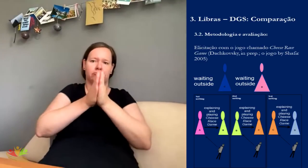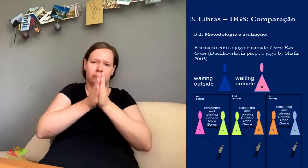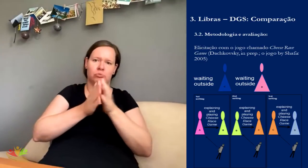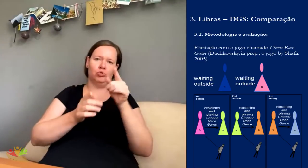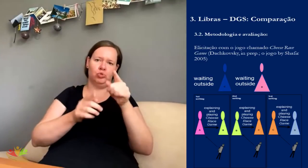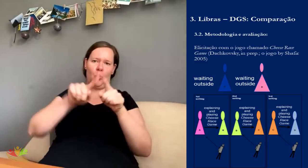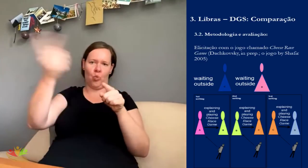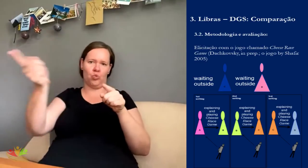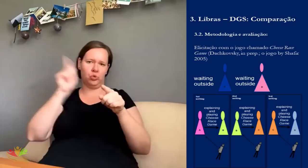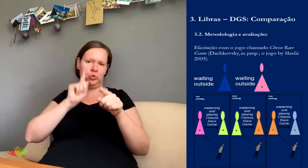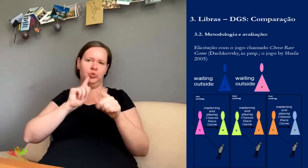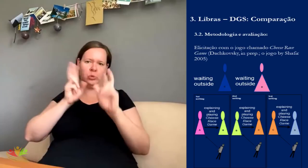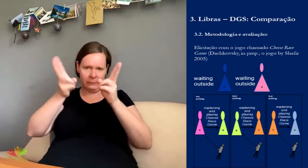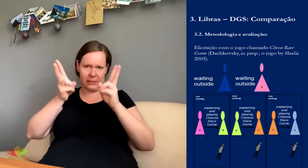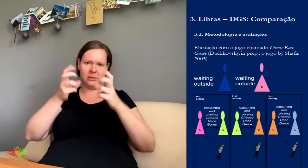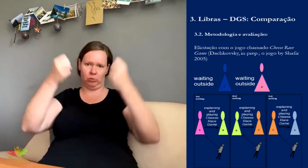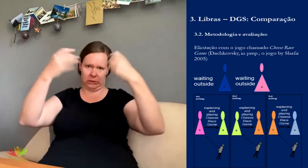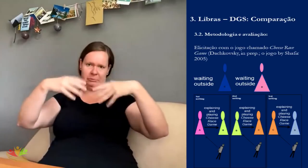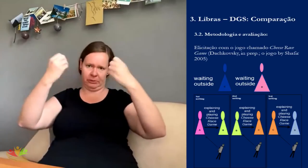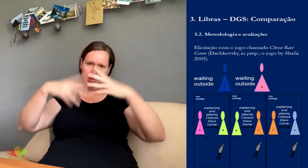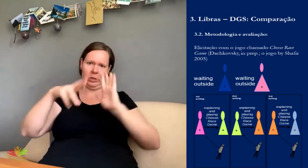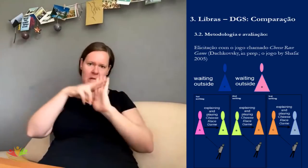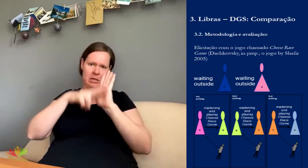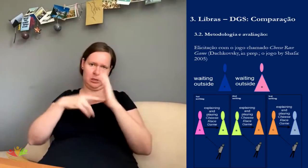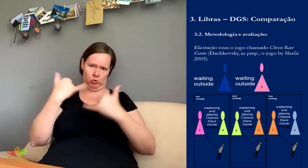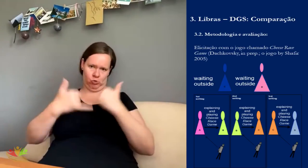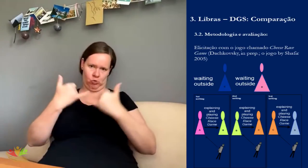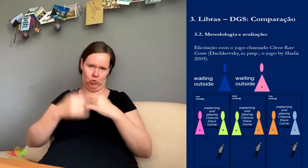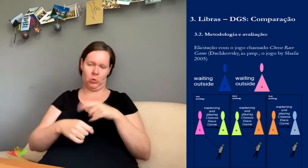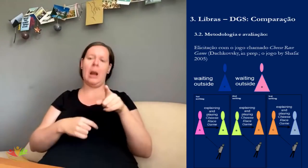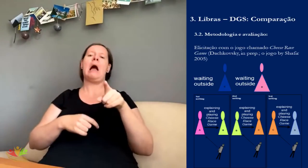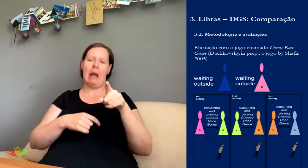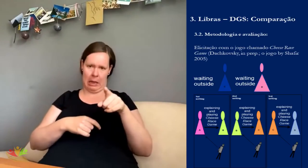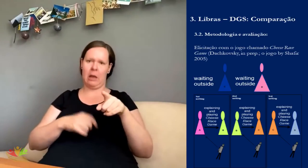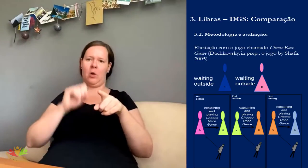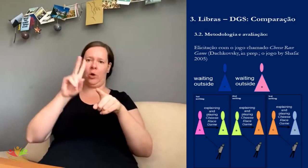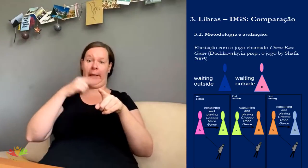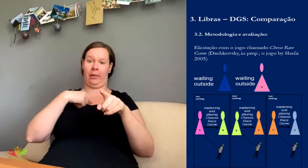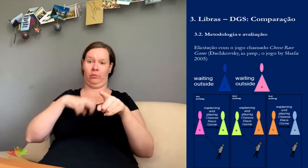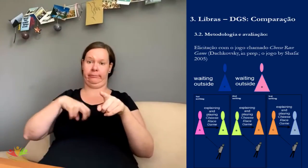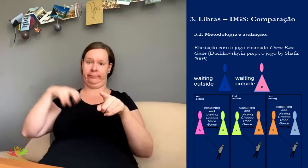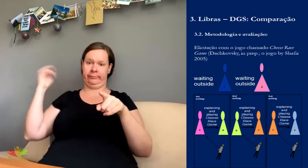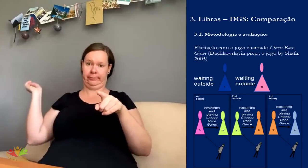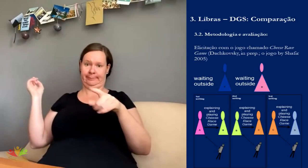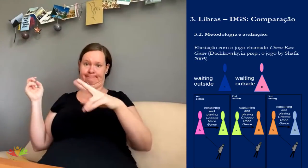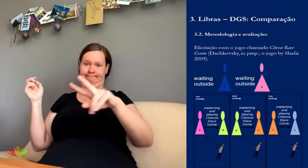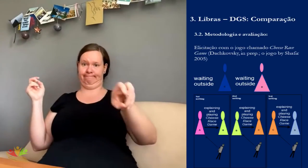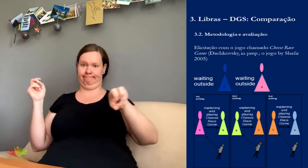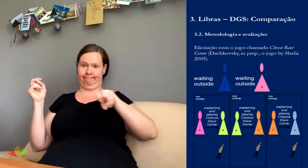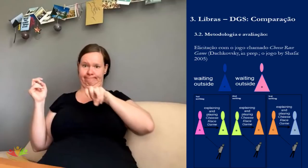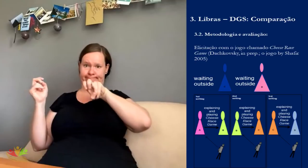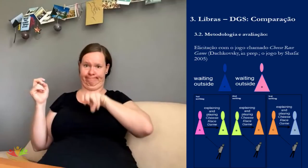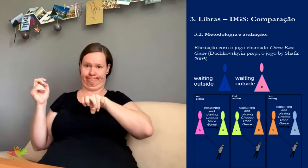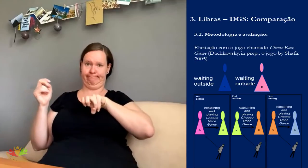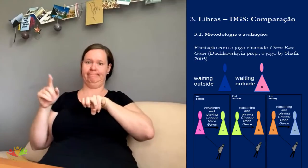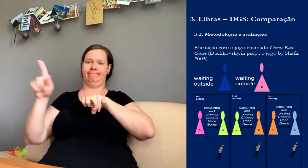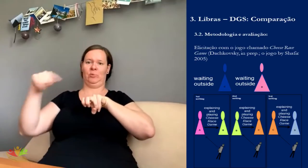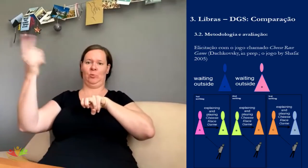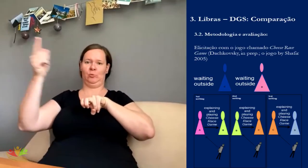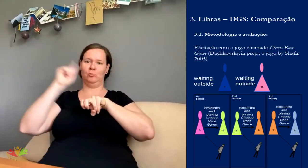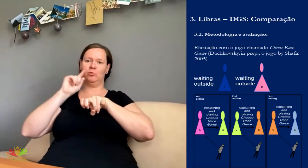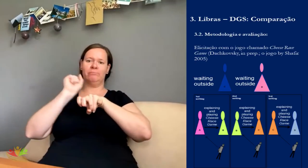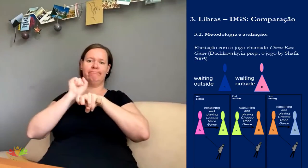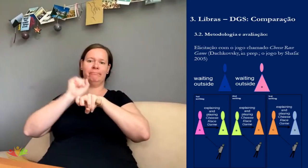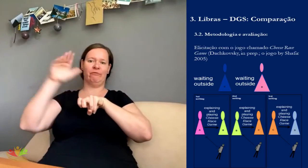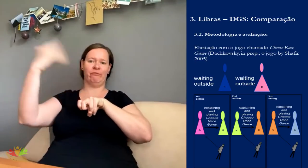comigo. Depois terminada essa sessão, eu pedia encarecidamente que essa pessoa que tinha acabado de jogar o jogo comigo